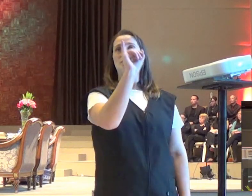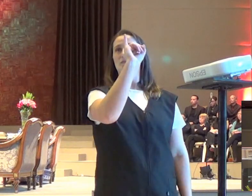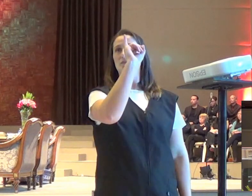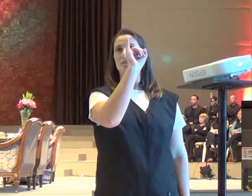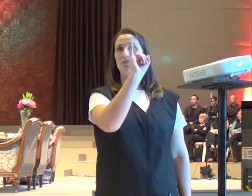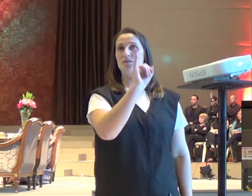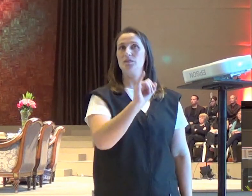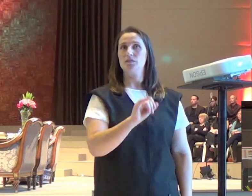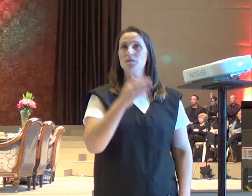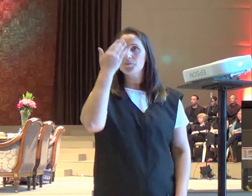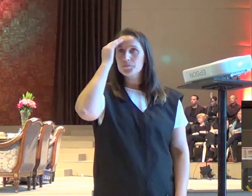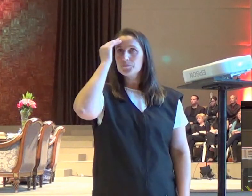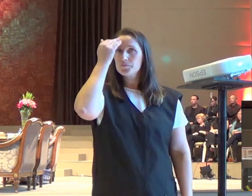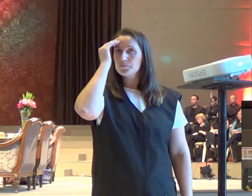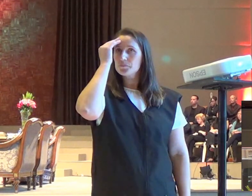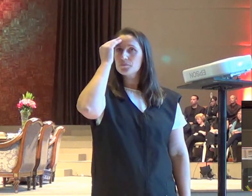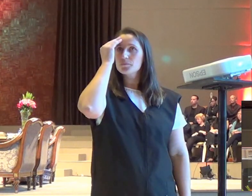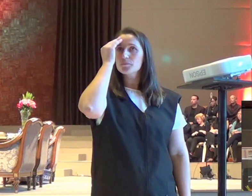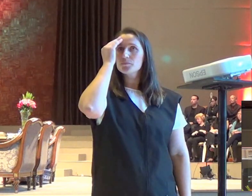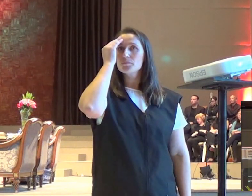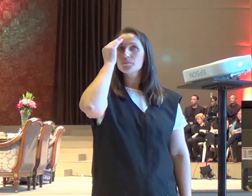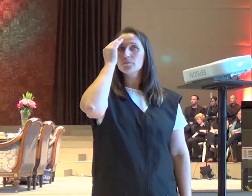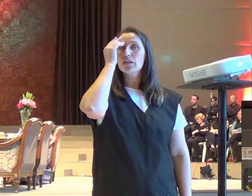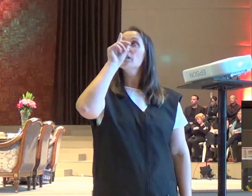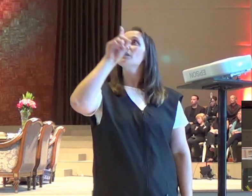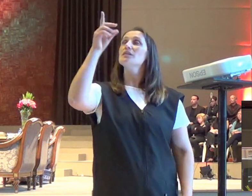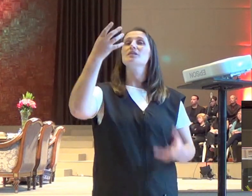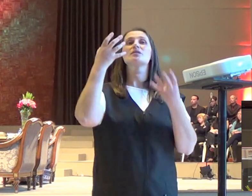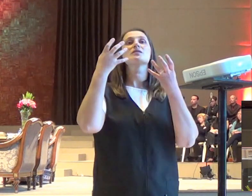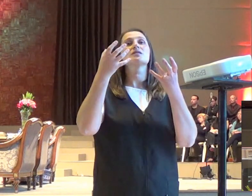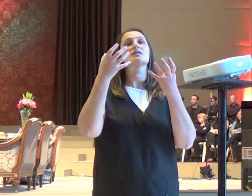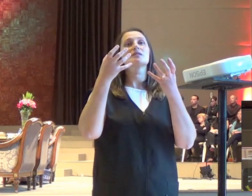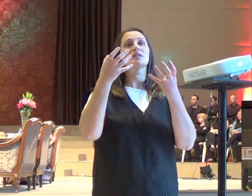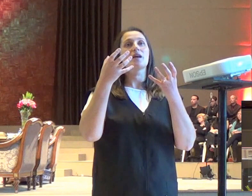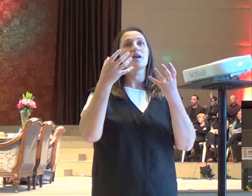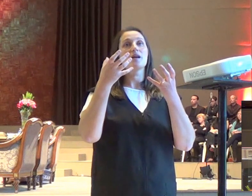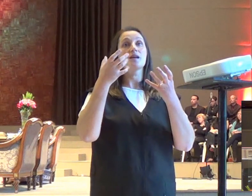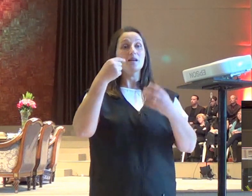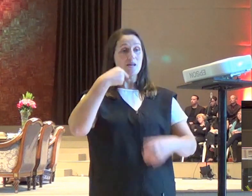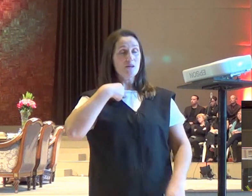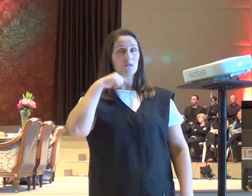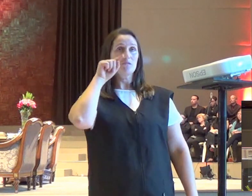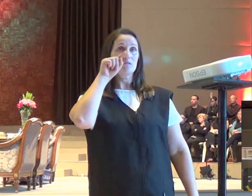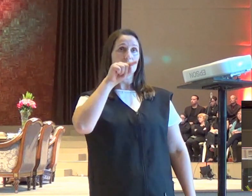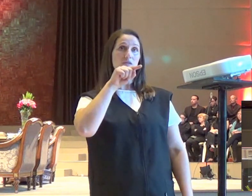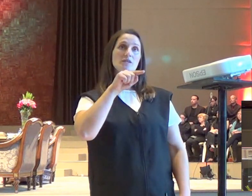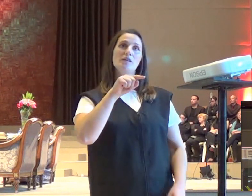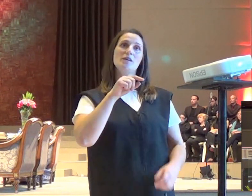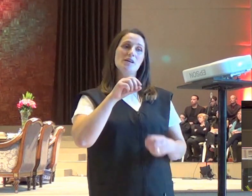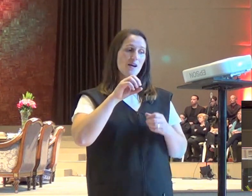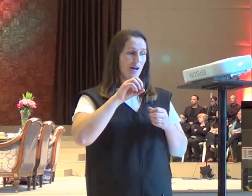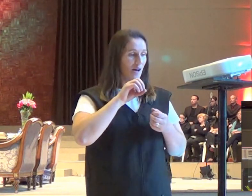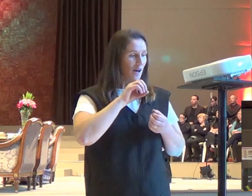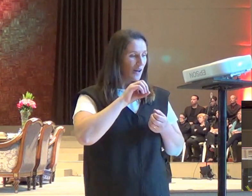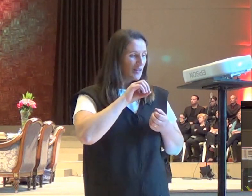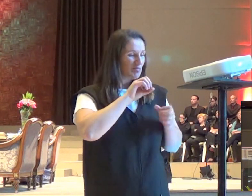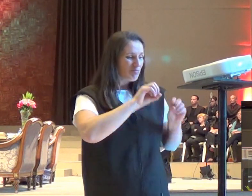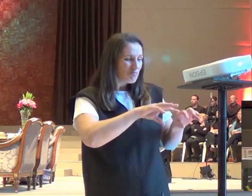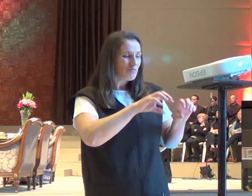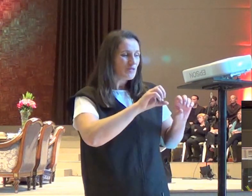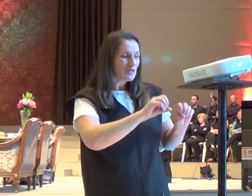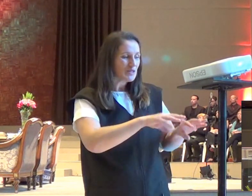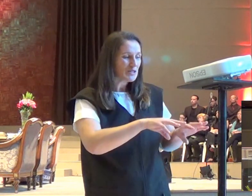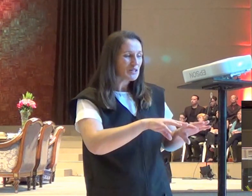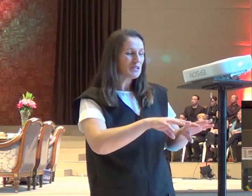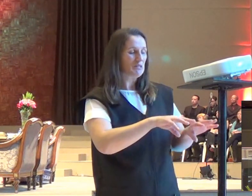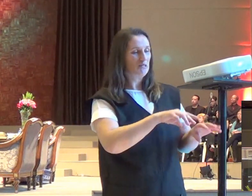está entendendo? Deus quer que a gente faça isso com os nossos filhos, que a gente veja as potencialidades da